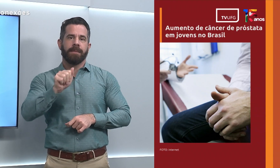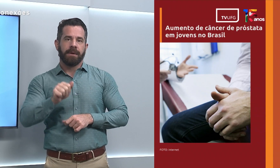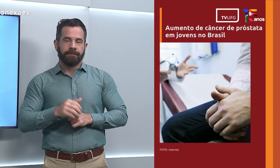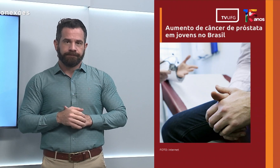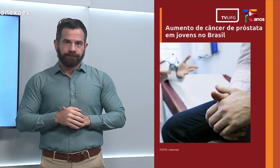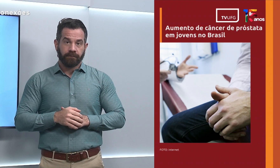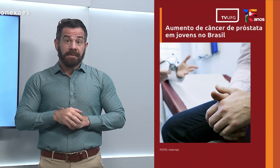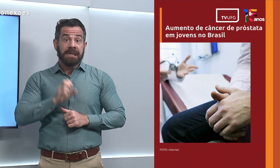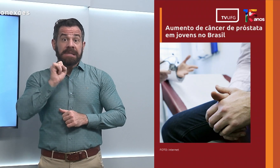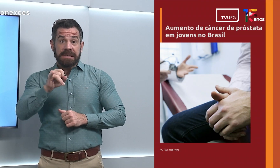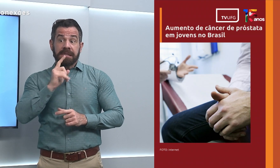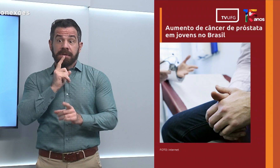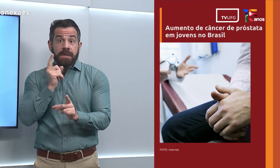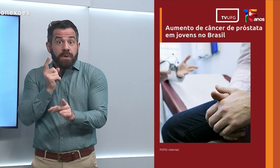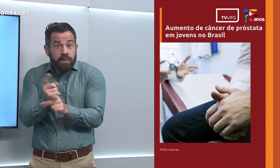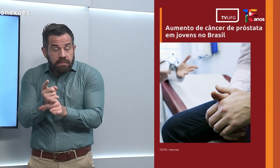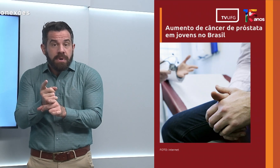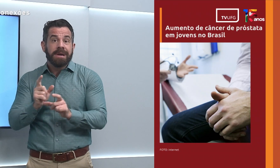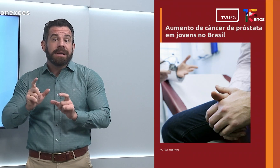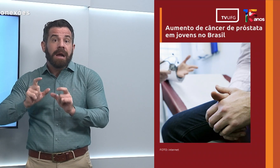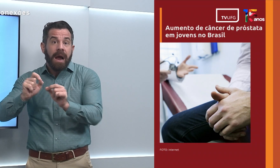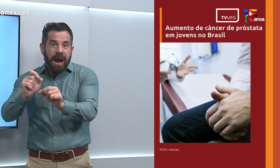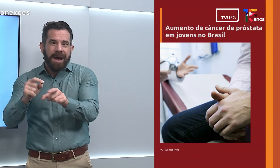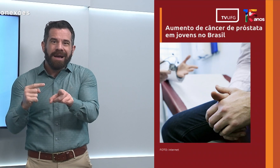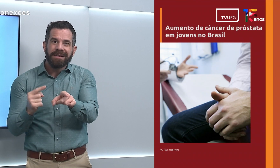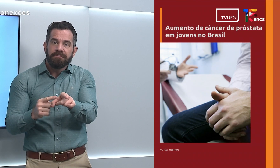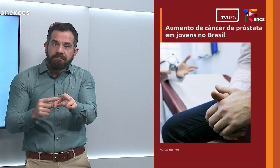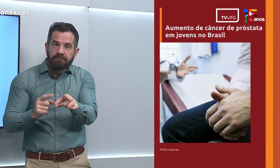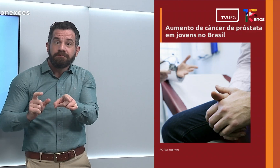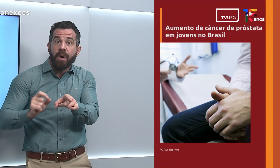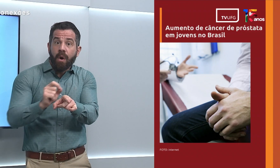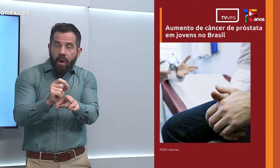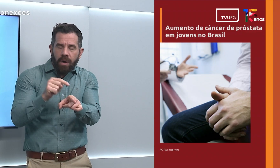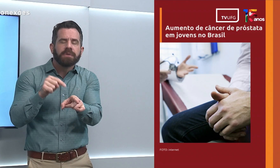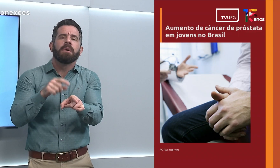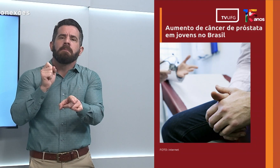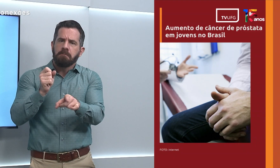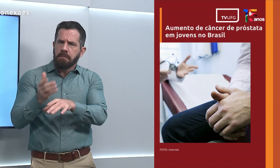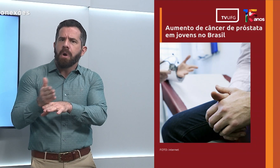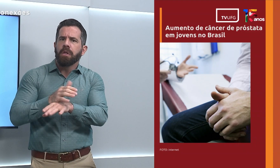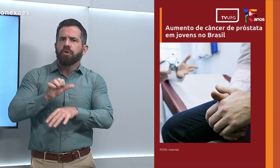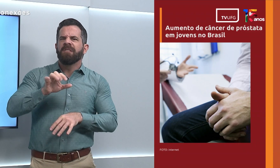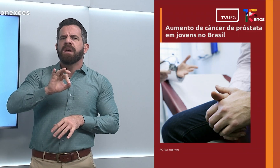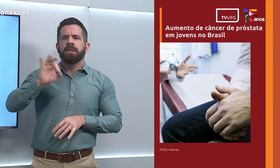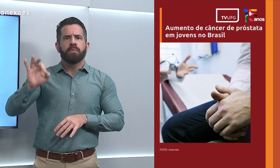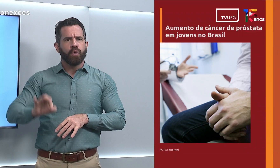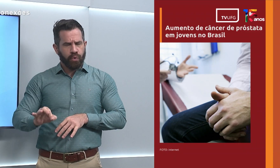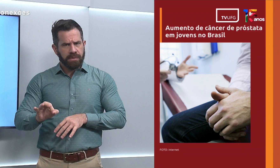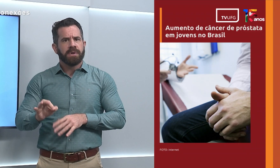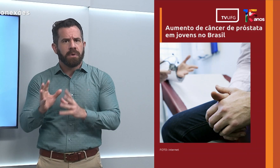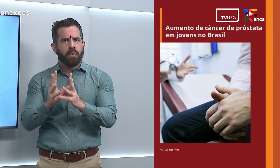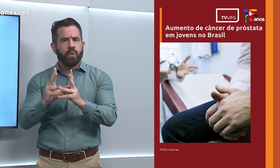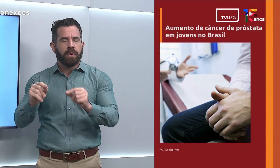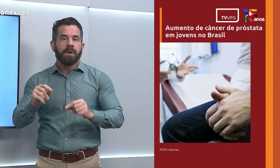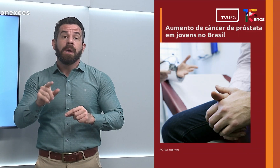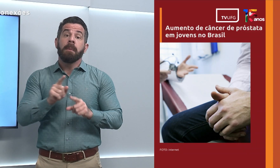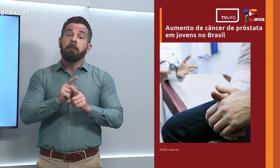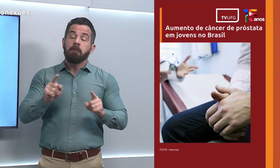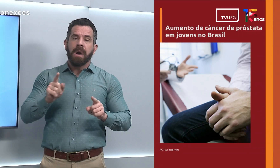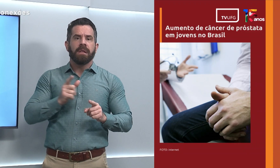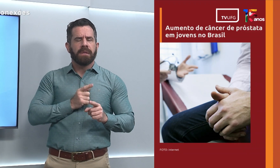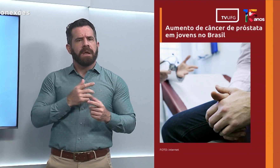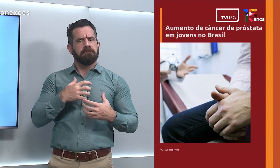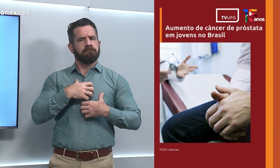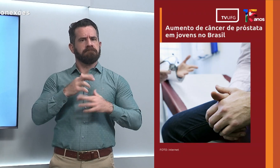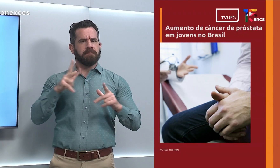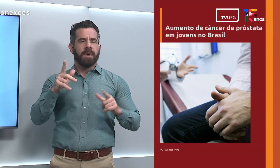até 90% de chance de cura. E os sintomas podem ser discretos no começo, como, por exemplo, dificuldade para urinar